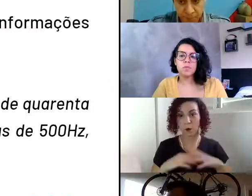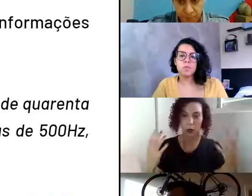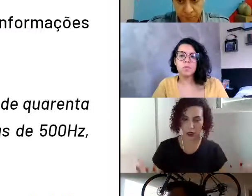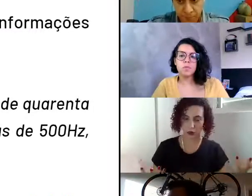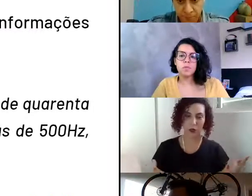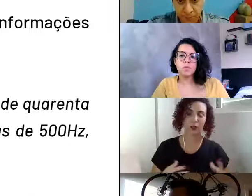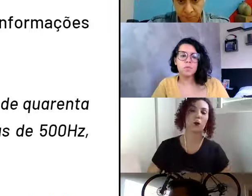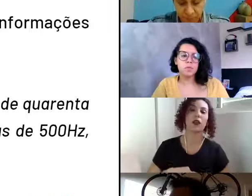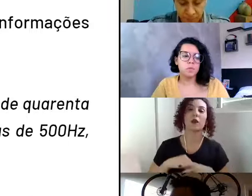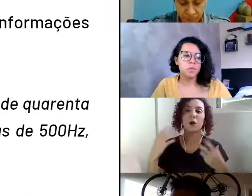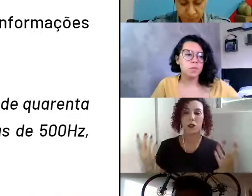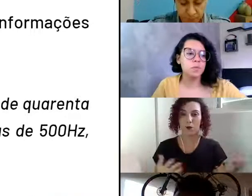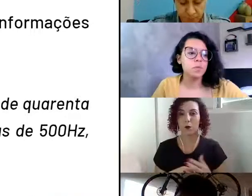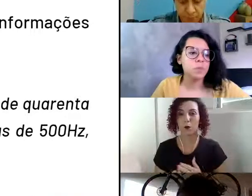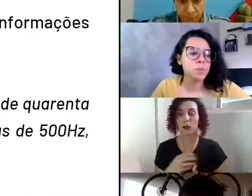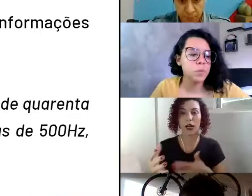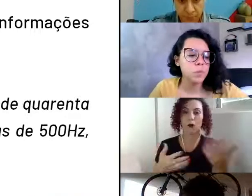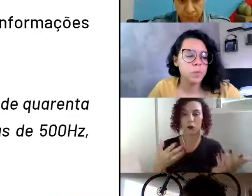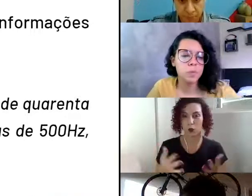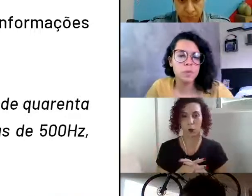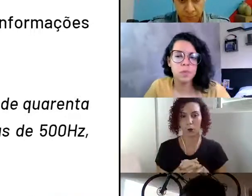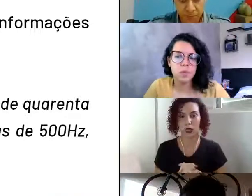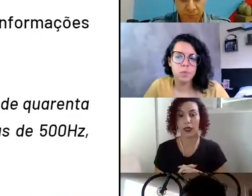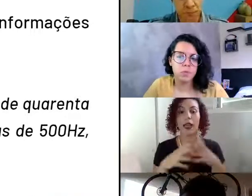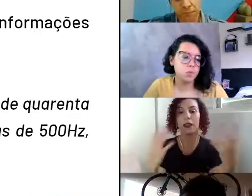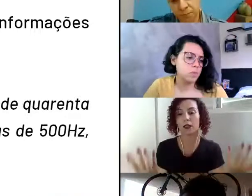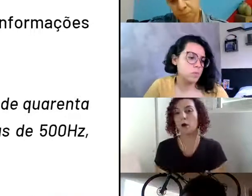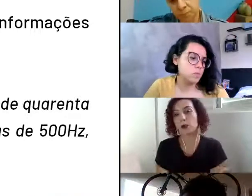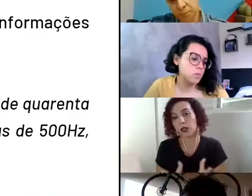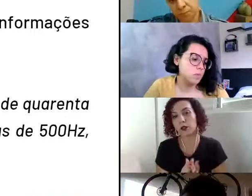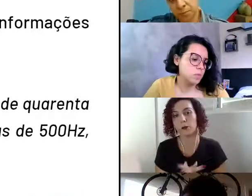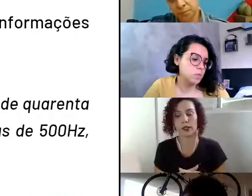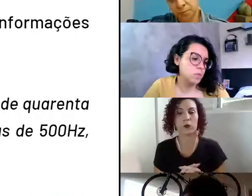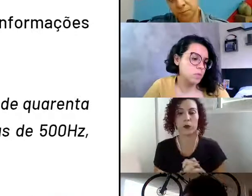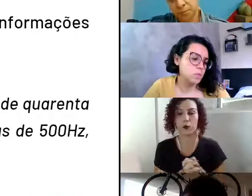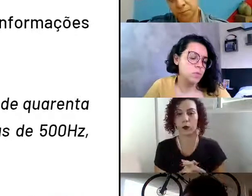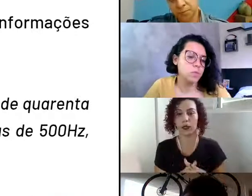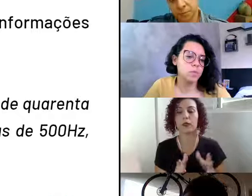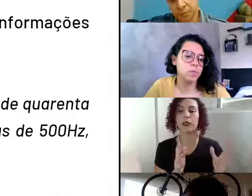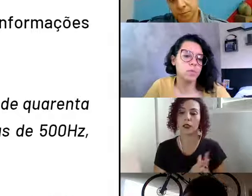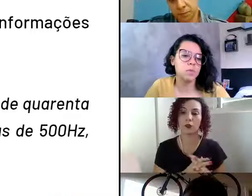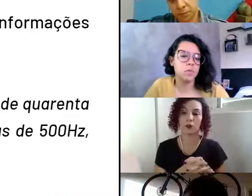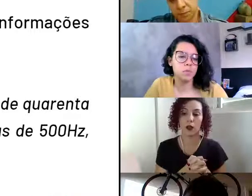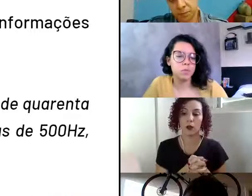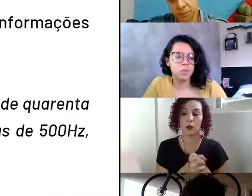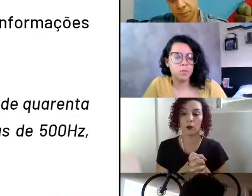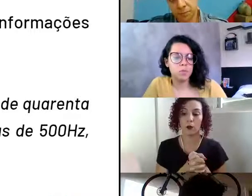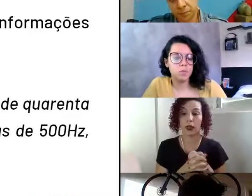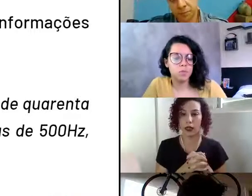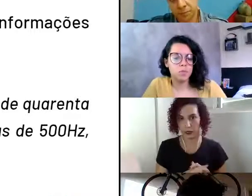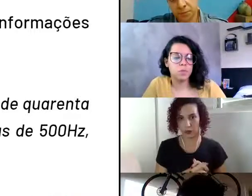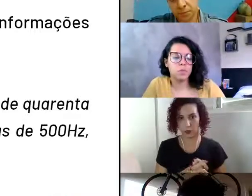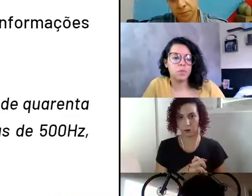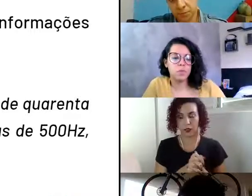resumindo, né? Muito resumindo, porque depois eu vou mostrar outros pontos aí, esse é um conceito básico de surdez pensando